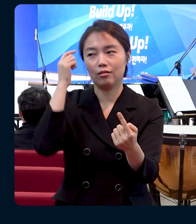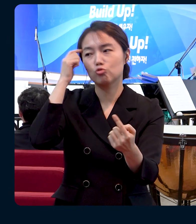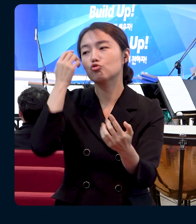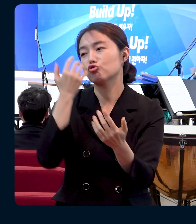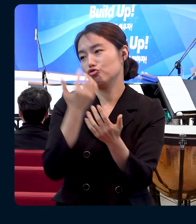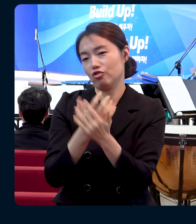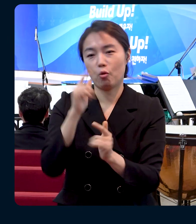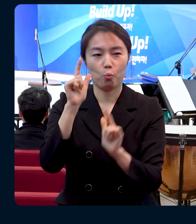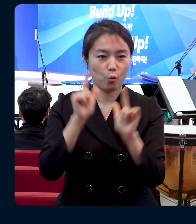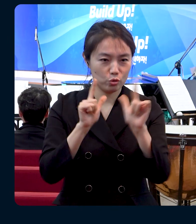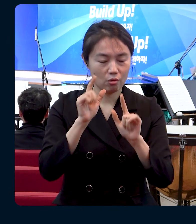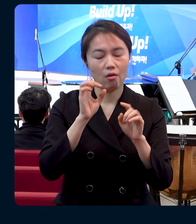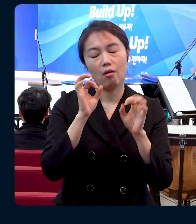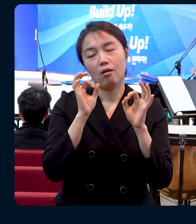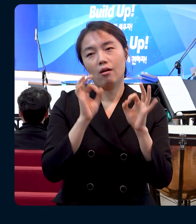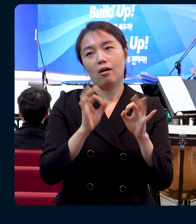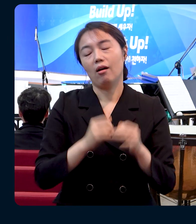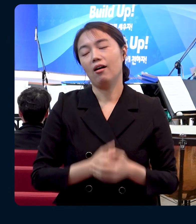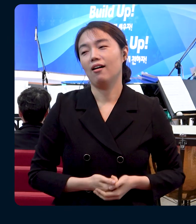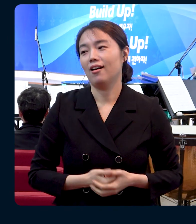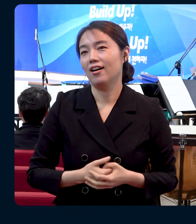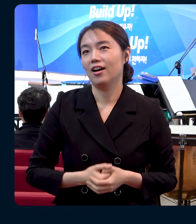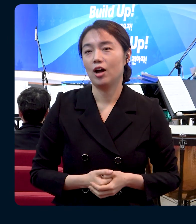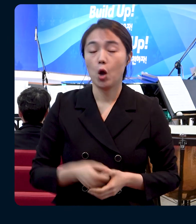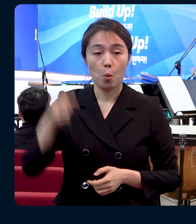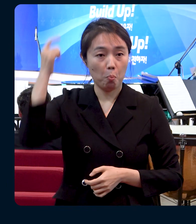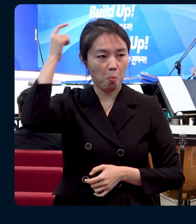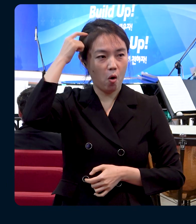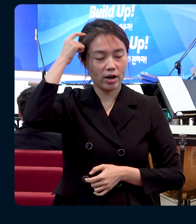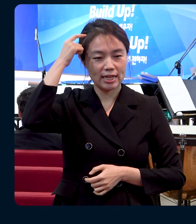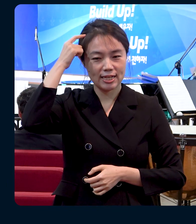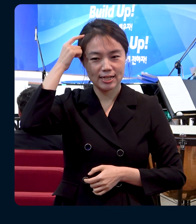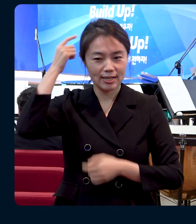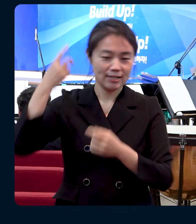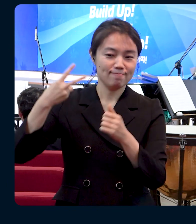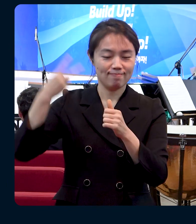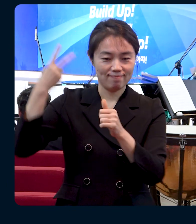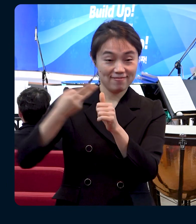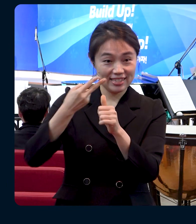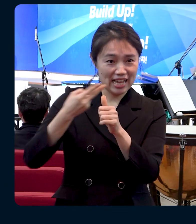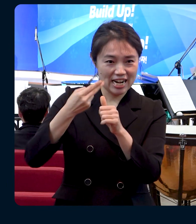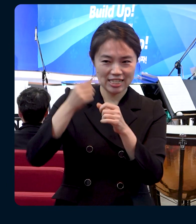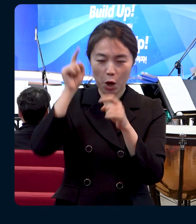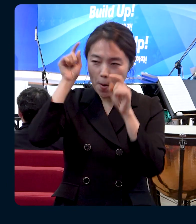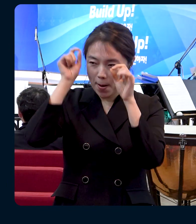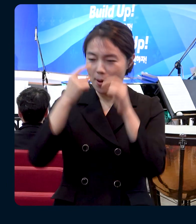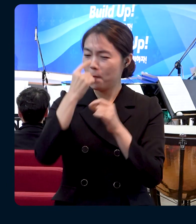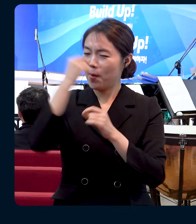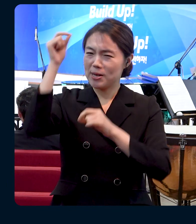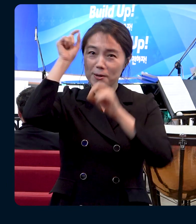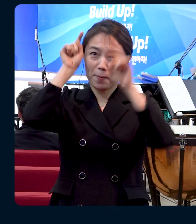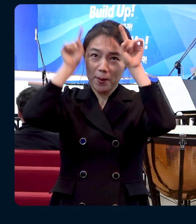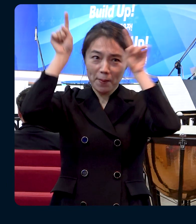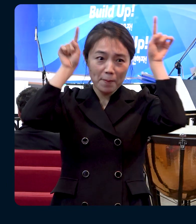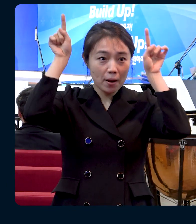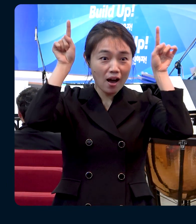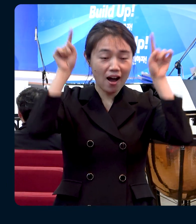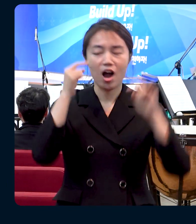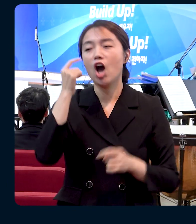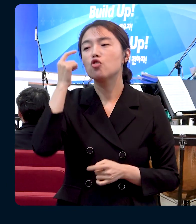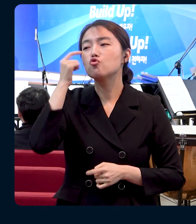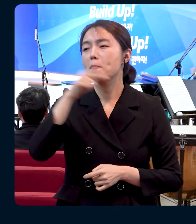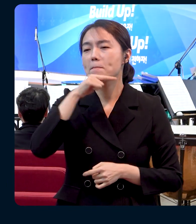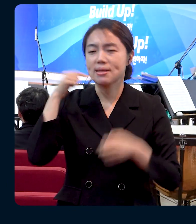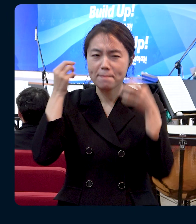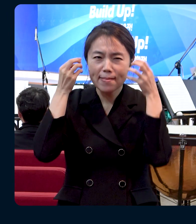그런 모습이 딱 비춰진 거예요. 머리는 밤송이처럼 막 자라기 시작했고, 그리고 눈은 핏발이